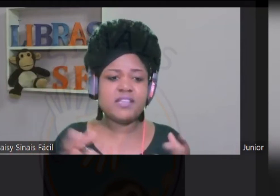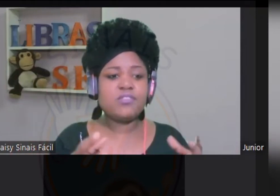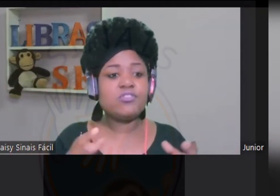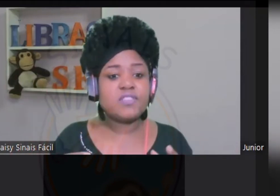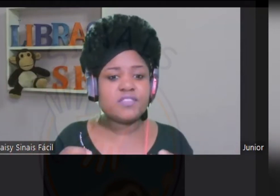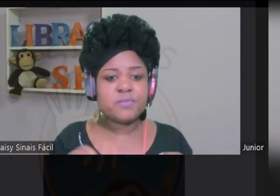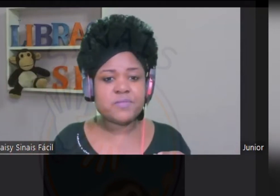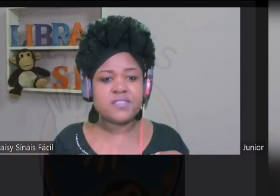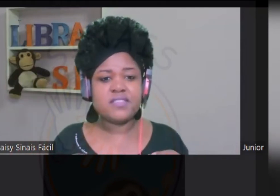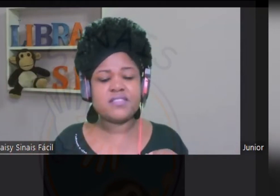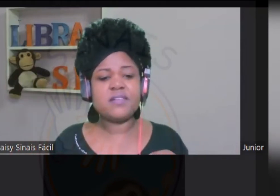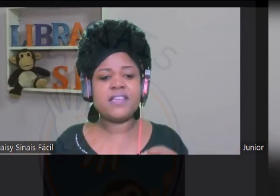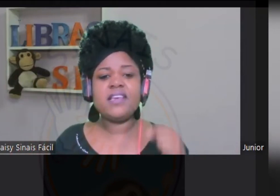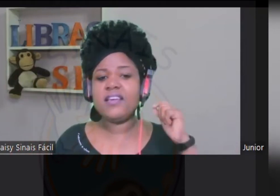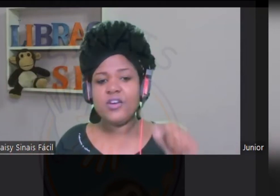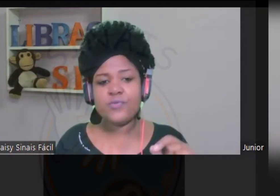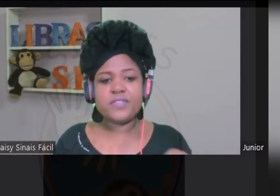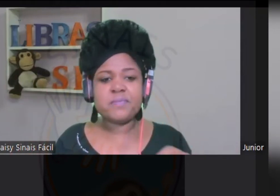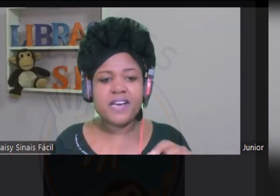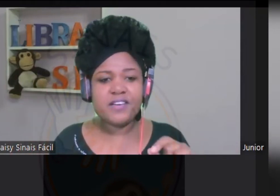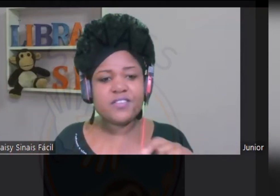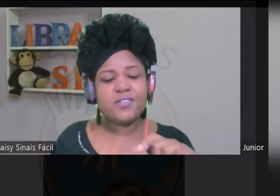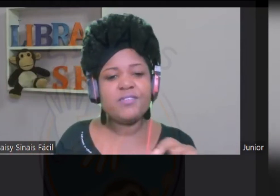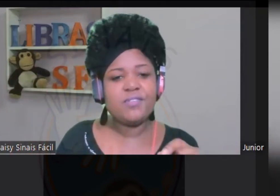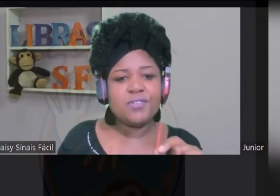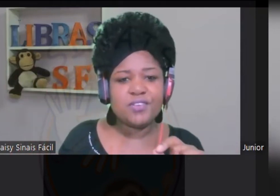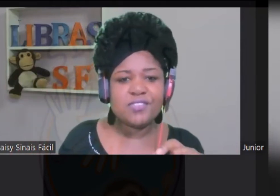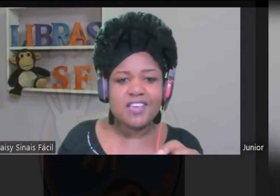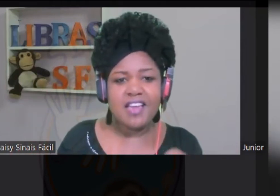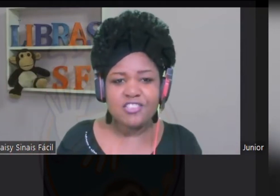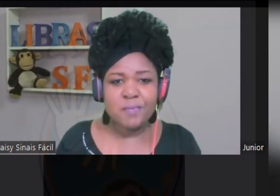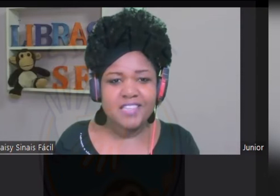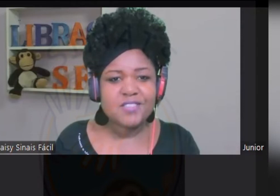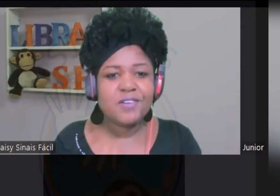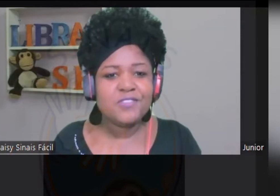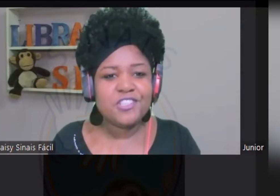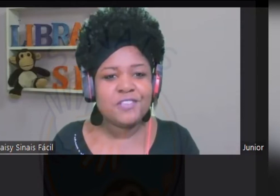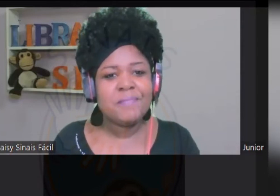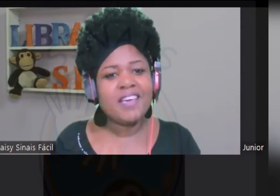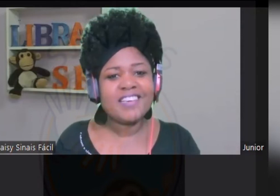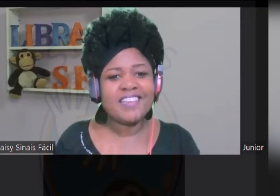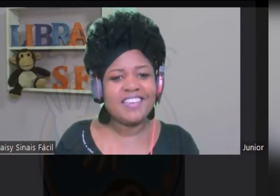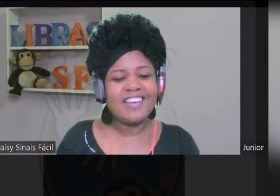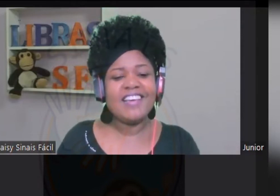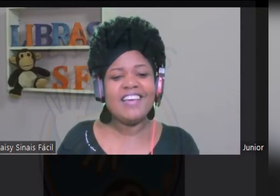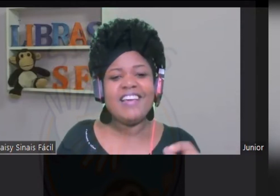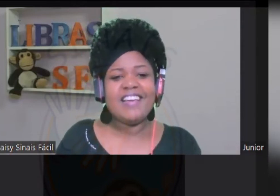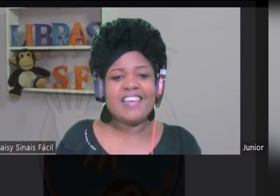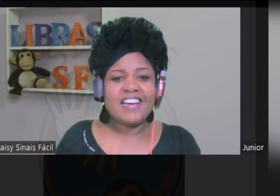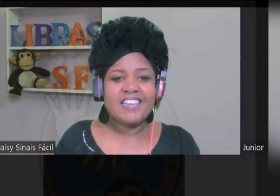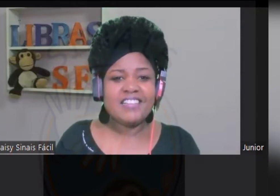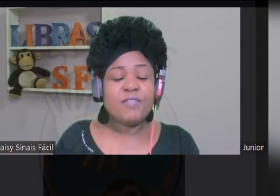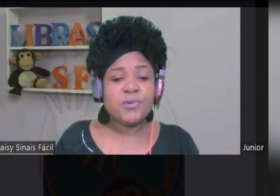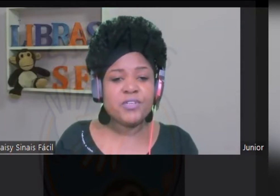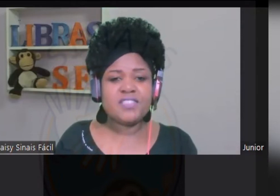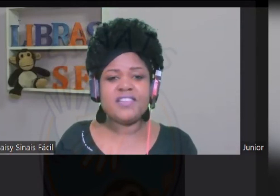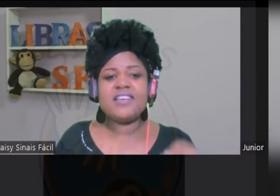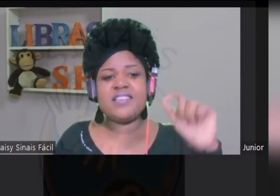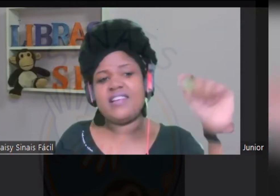de onde são as pessoas que estão aqui. O Ismael, o que eu sei que é de mais longe de mim aqui, né? E aí tem muitos sinais que lá